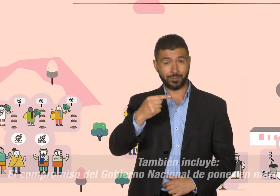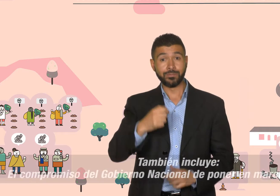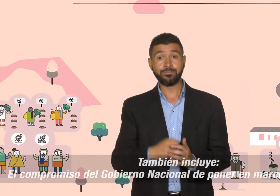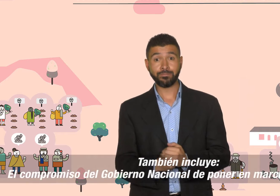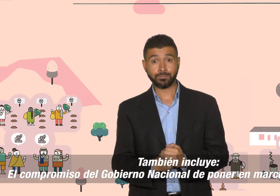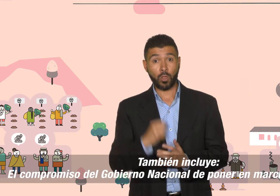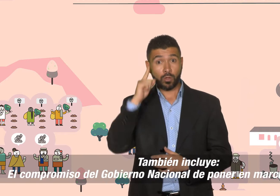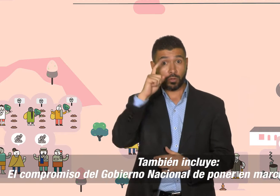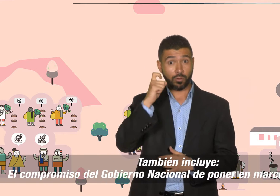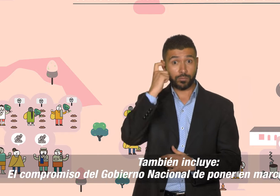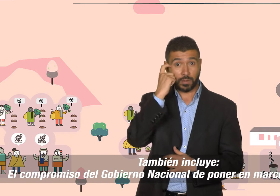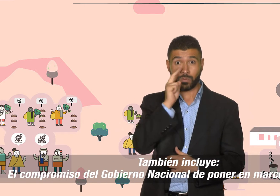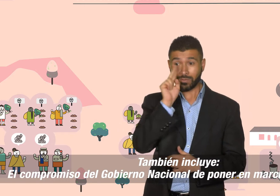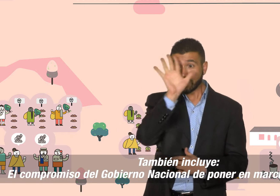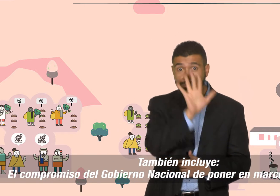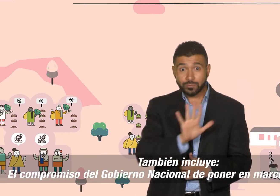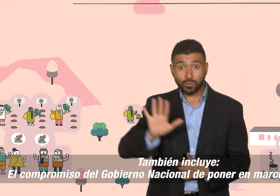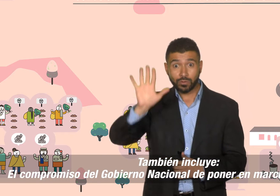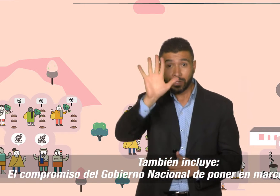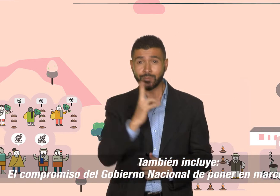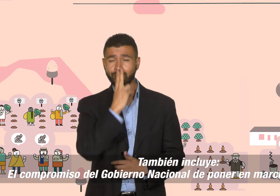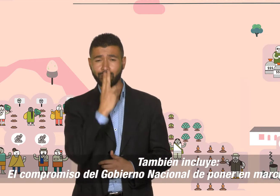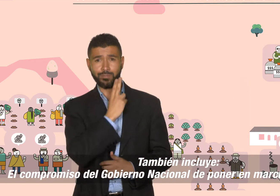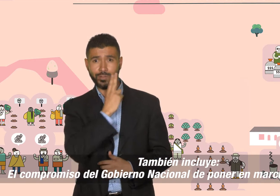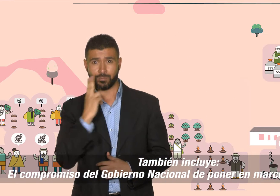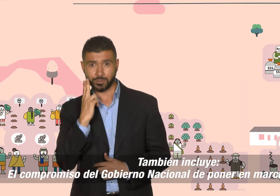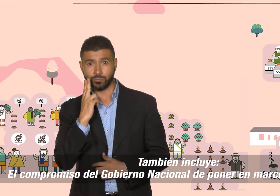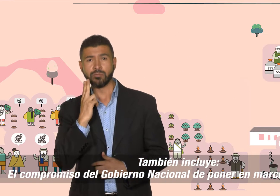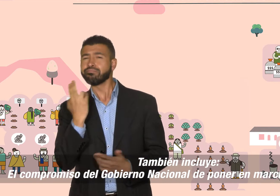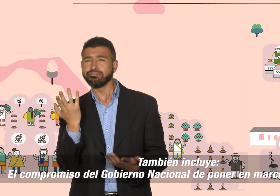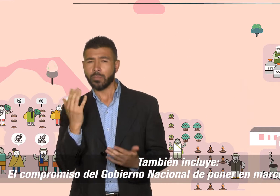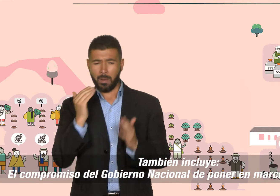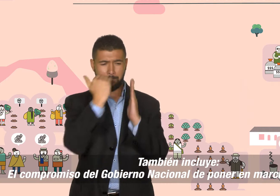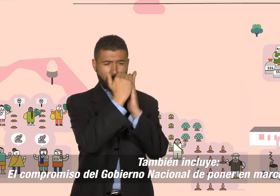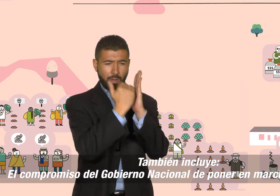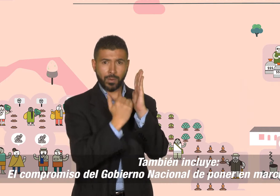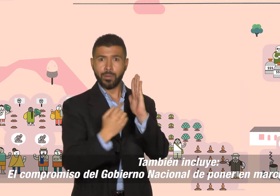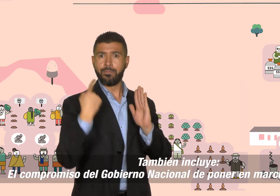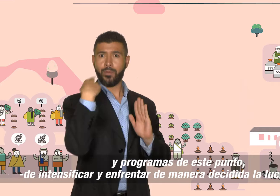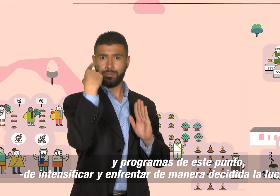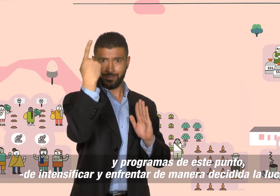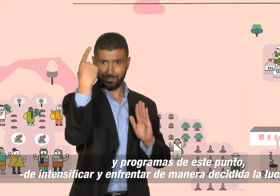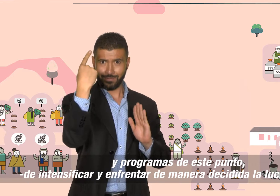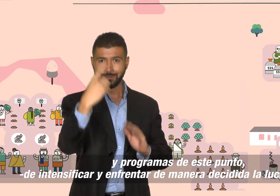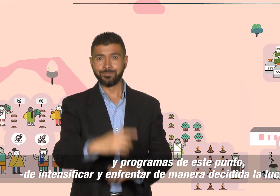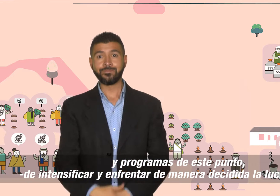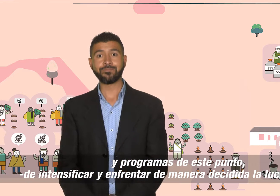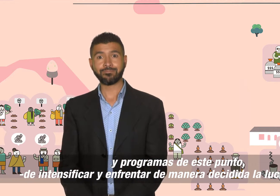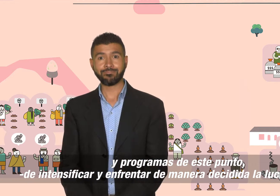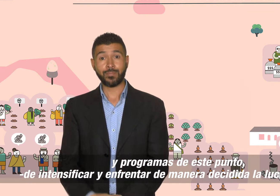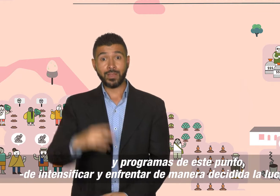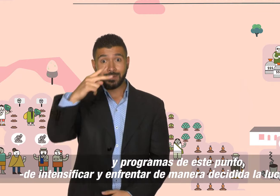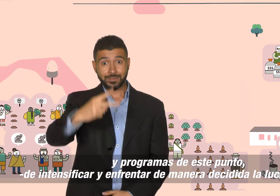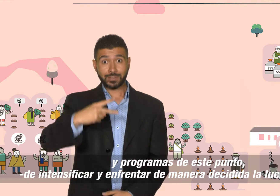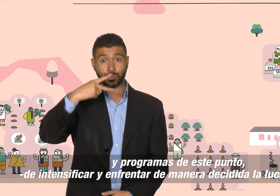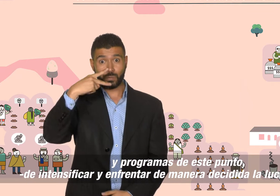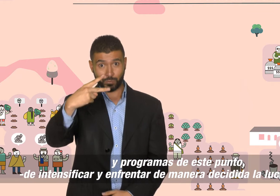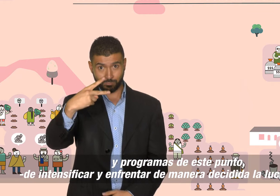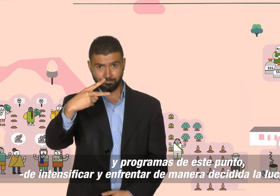También incluye El compromiso del Gobierno Nacional de poner en marcha las políticas y programas de este punto de intensificar